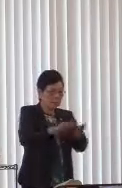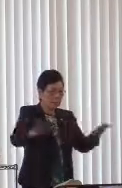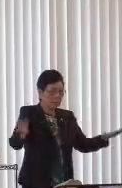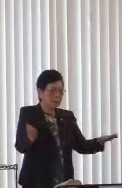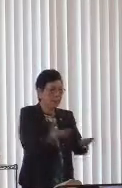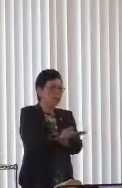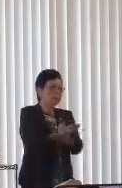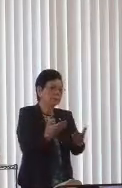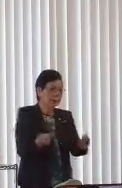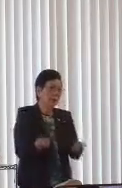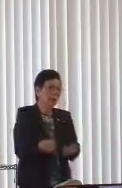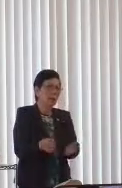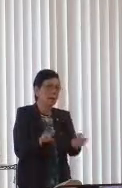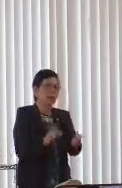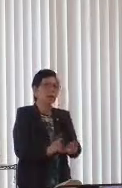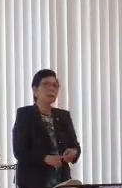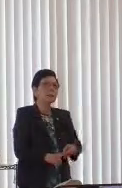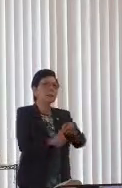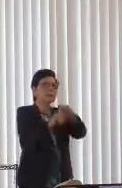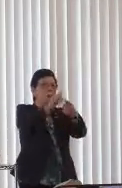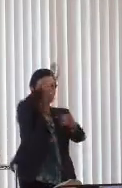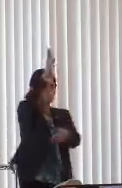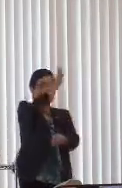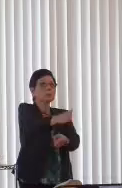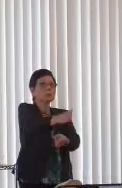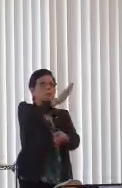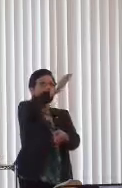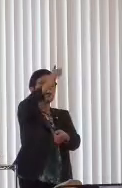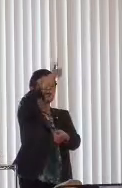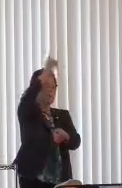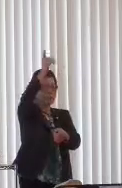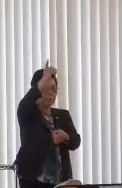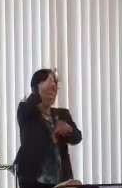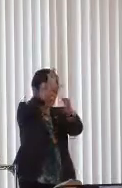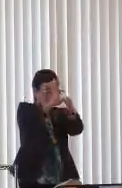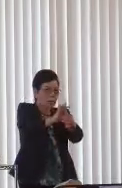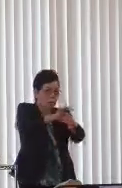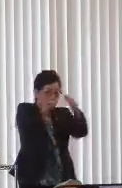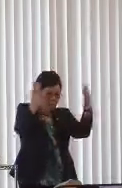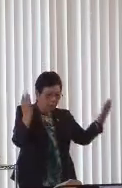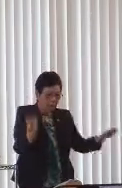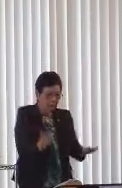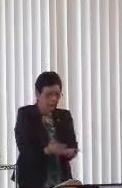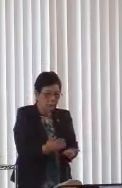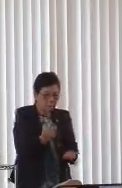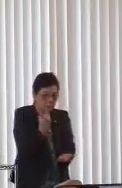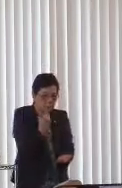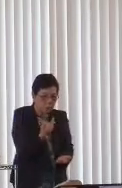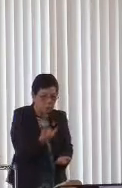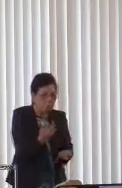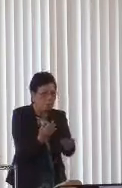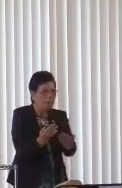キリストの十字架によって私たちの罪はもう完全に許された。